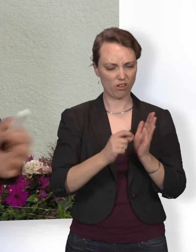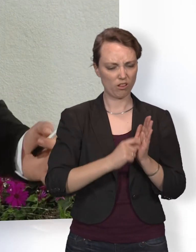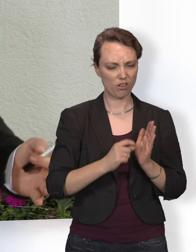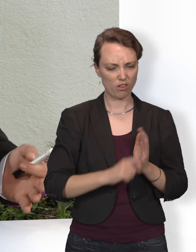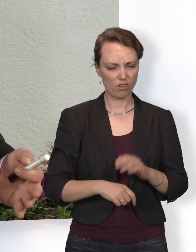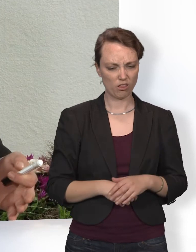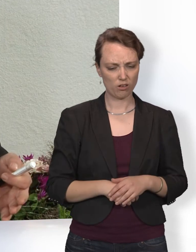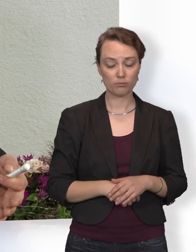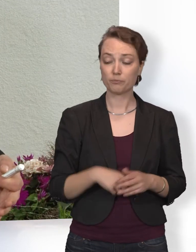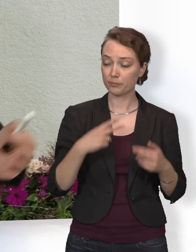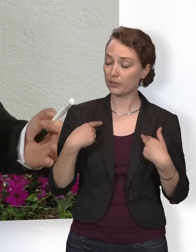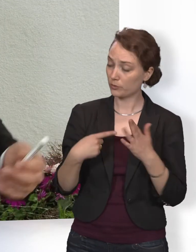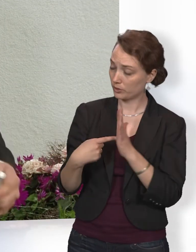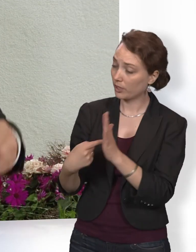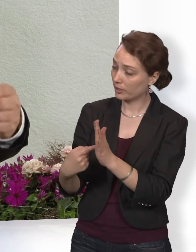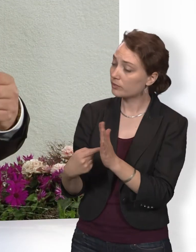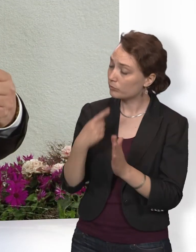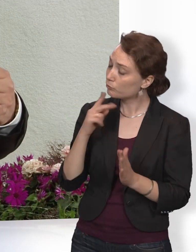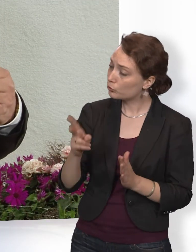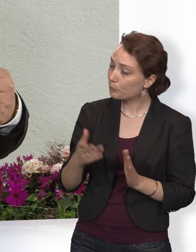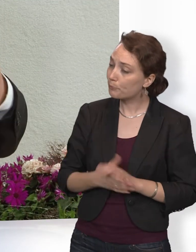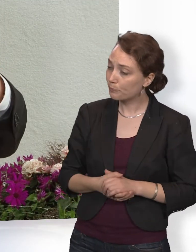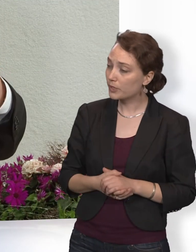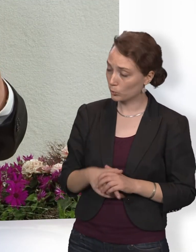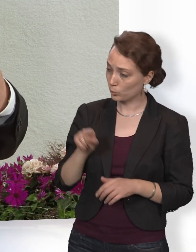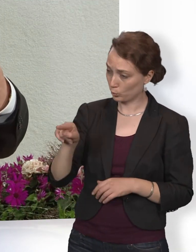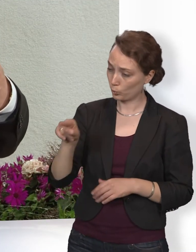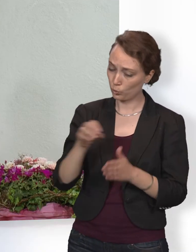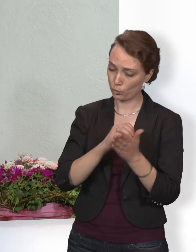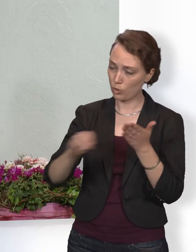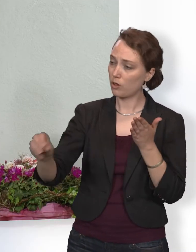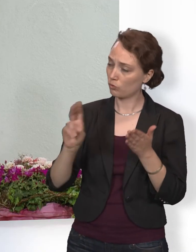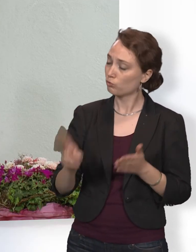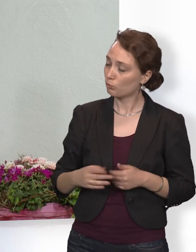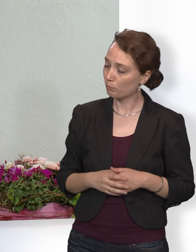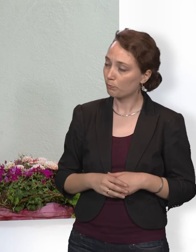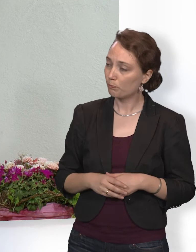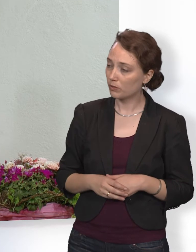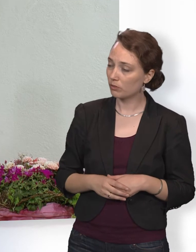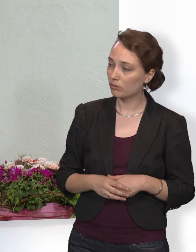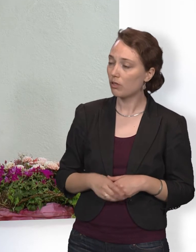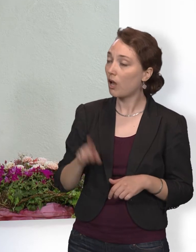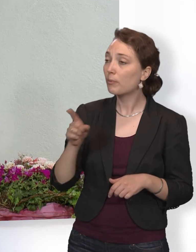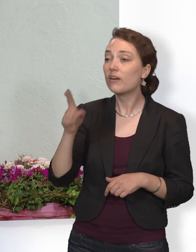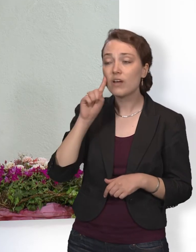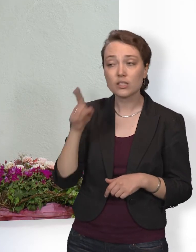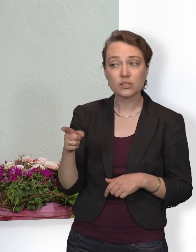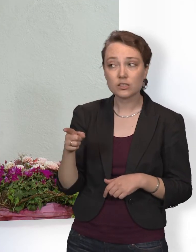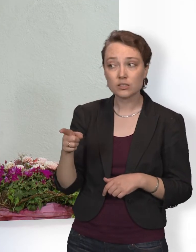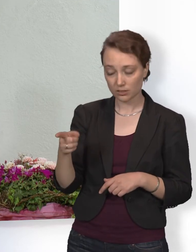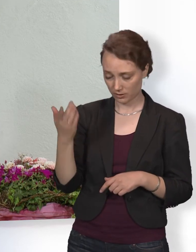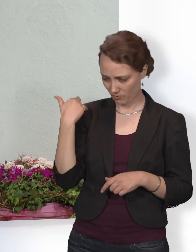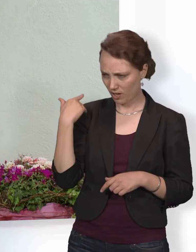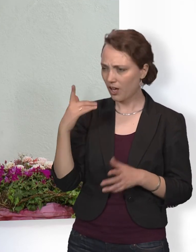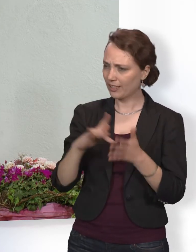Er zeigte ihm den Zettel. Stimmt, das bist du. Aber weißt du, du hast doch dein